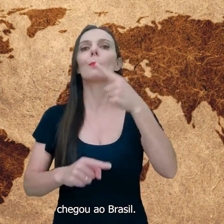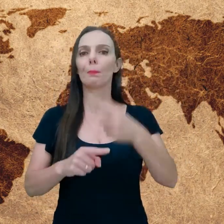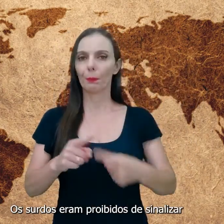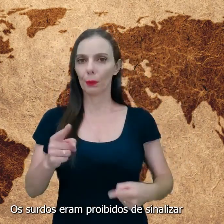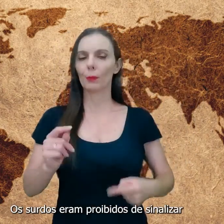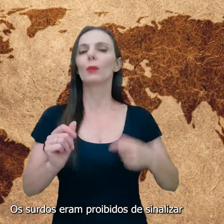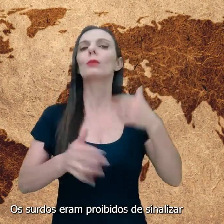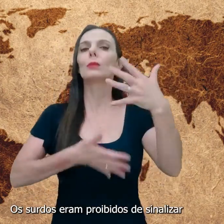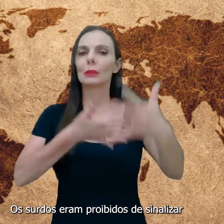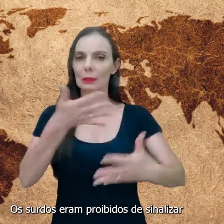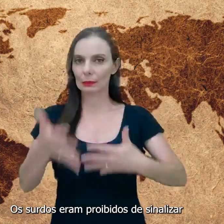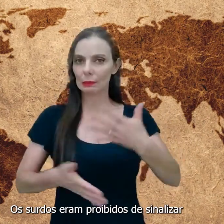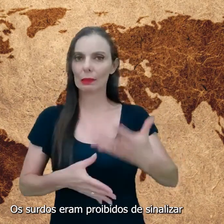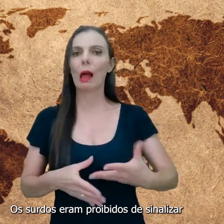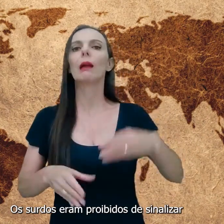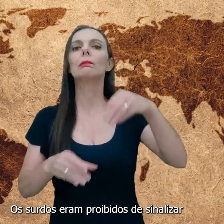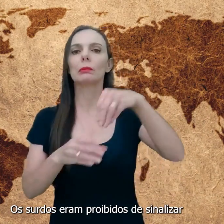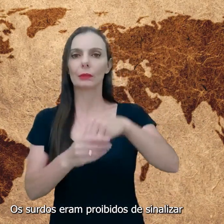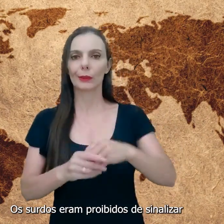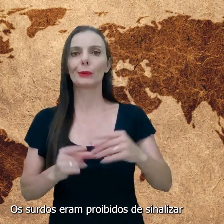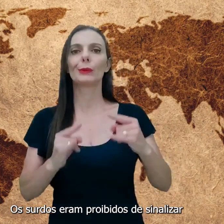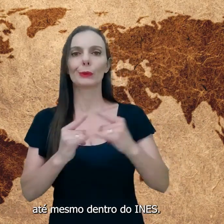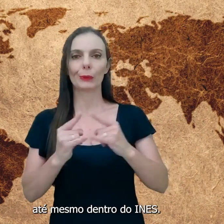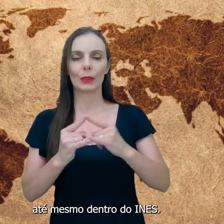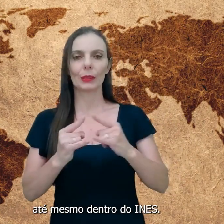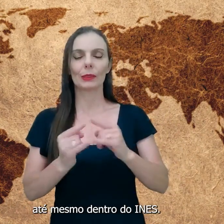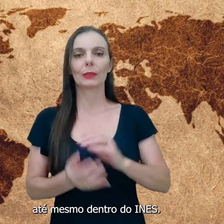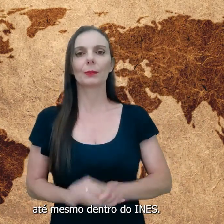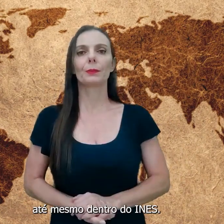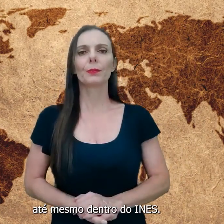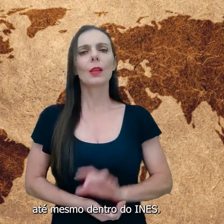Os surdos eram proibidos de sinalizar, até mesmo dentro do INES.